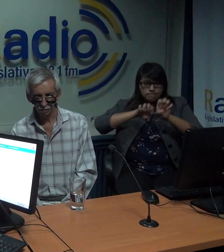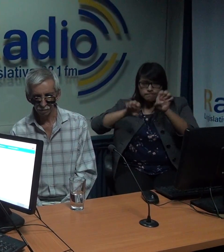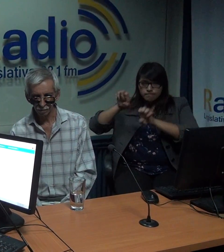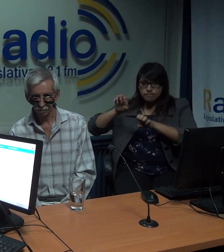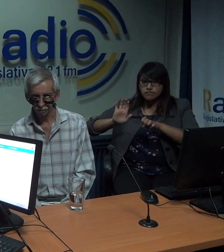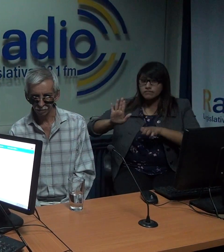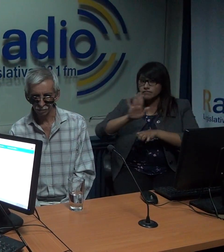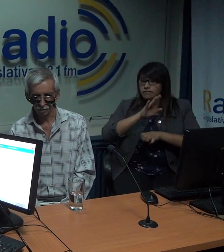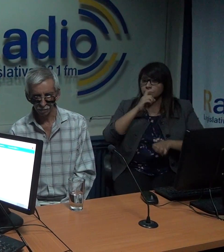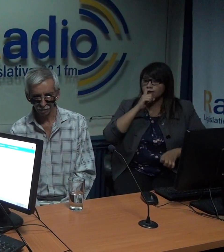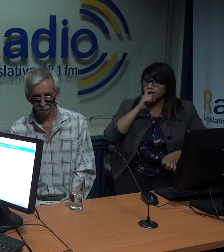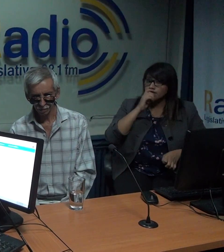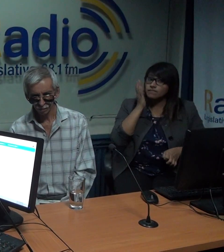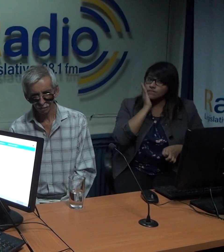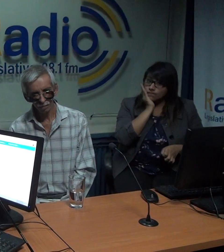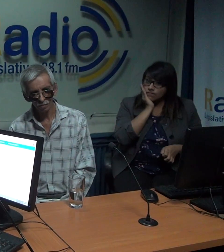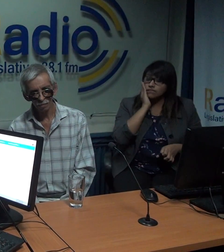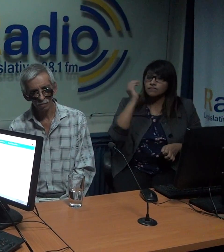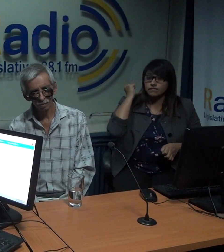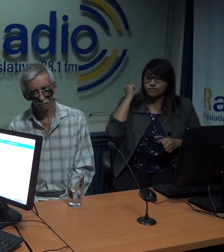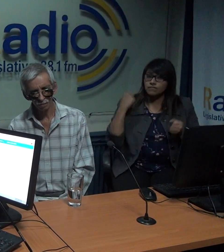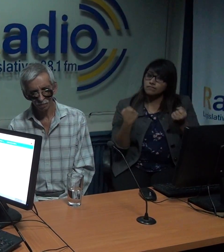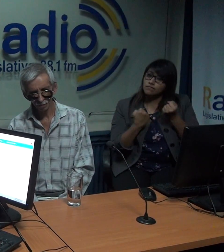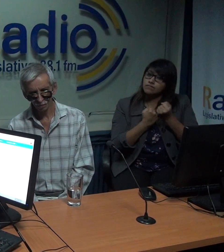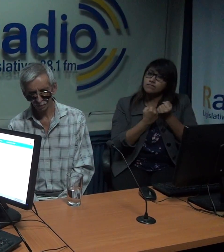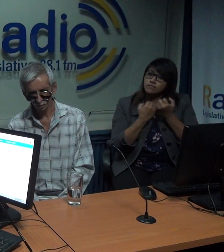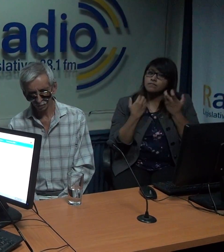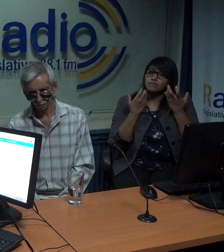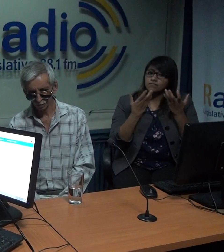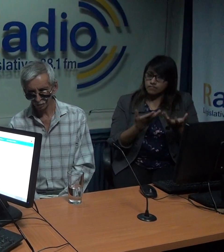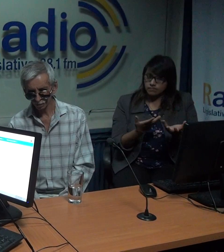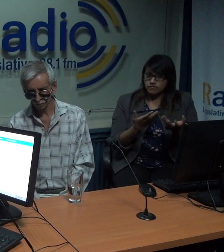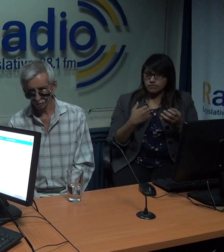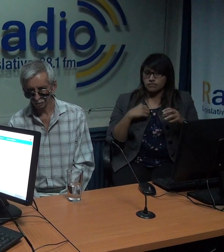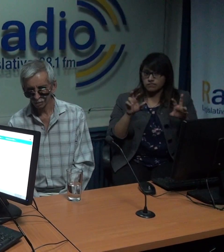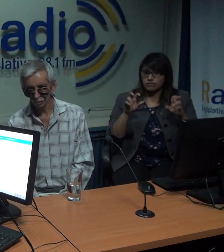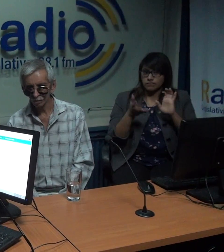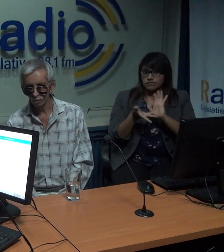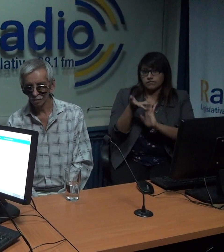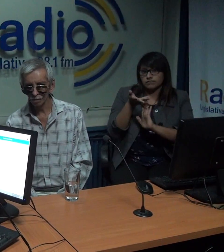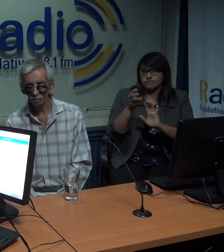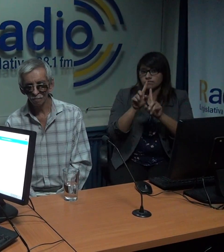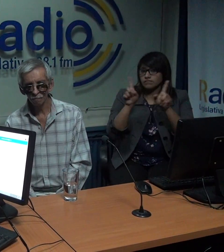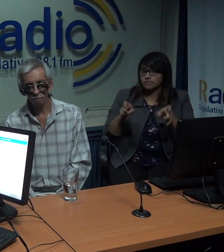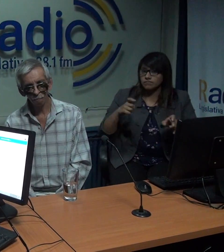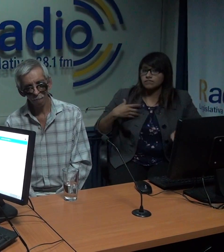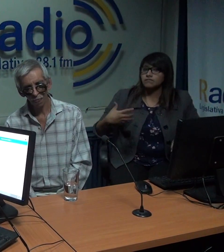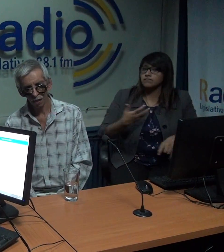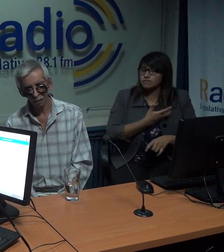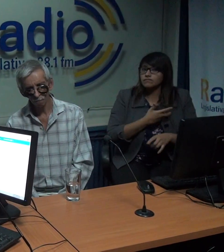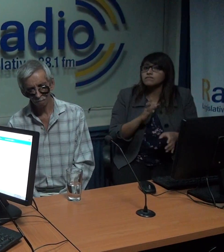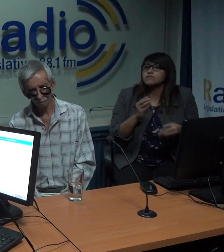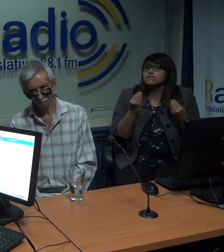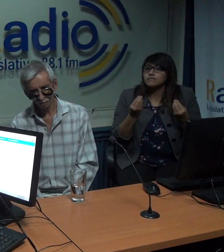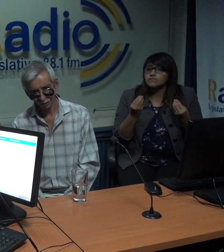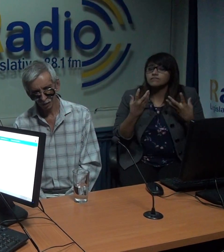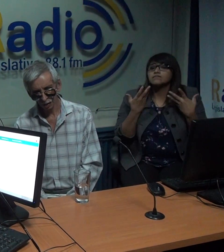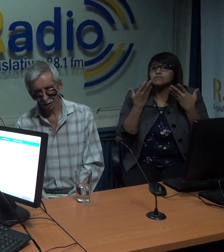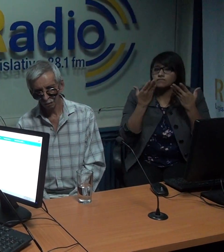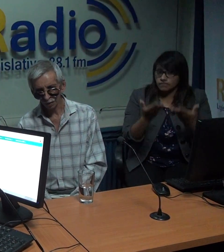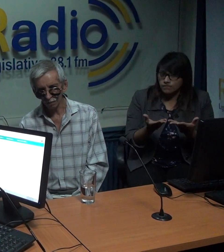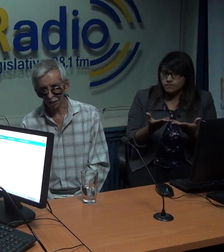padres de familia es fundamental para generar precisamente esas condiciones de desarrollo. ¿Cómo podemos contribuir y fortalecer